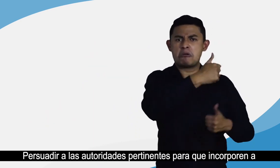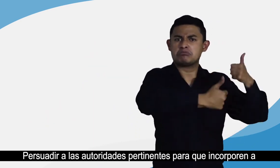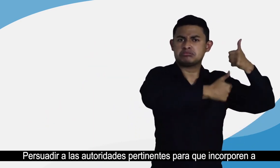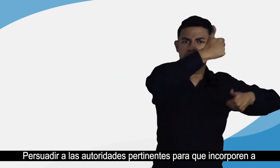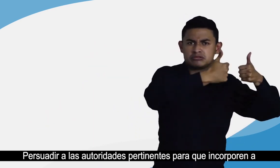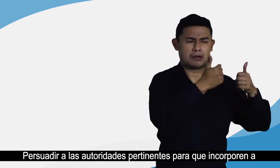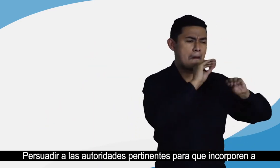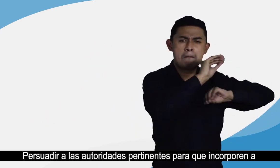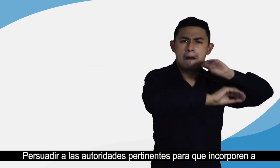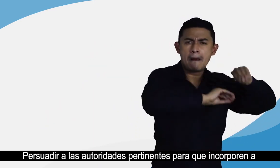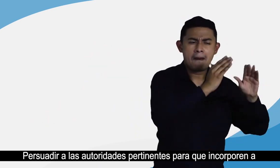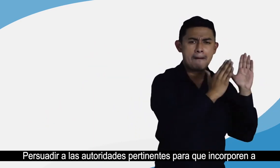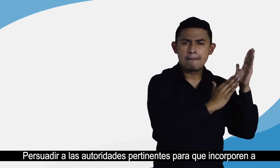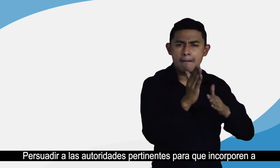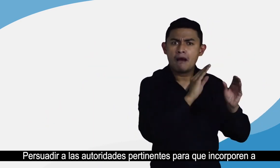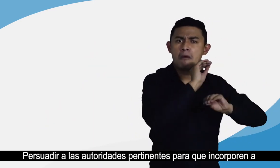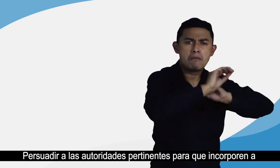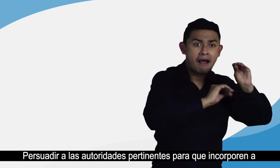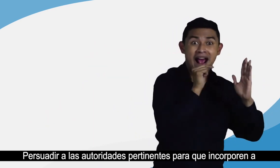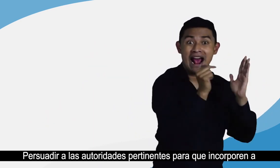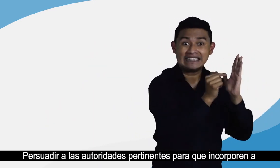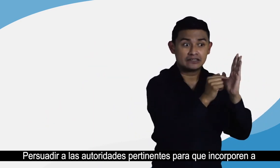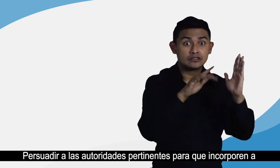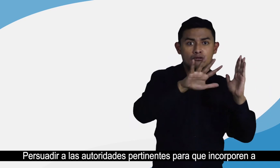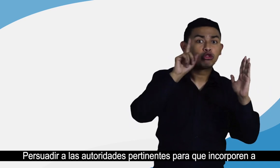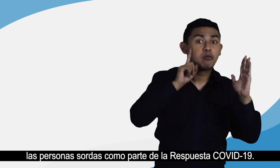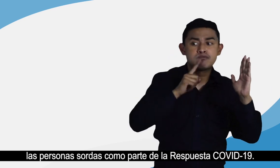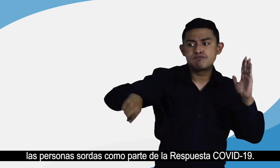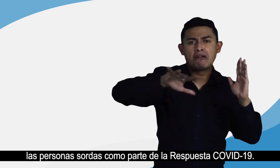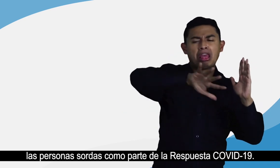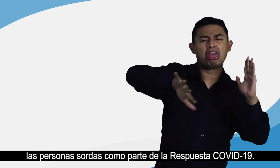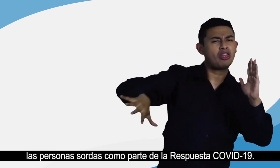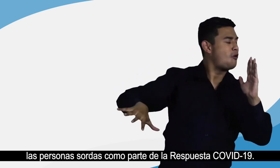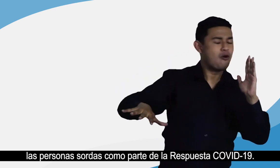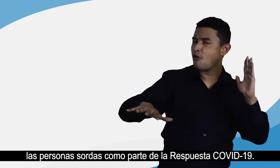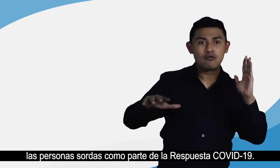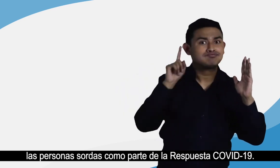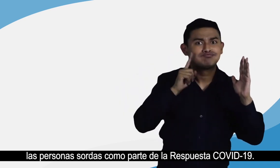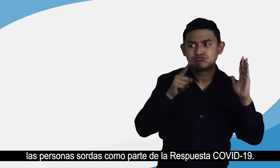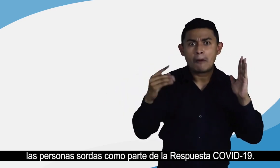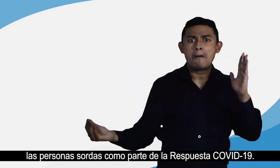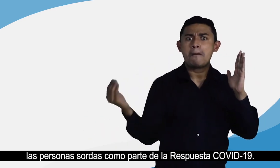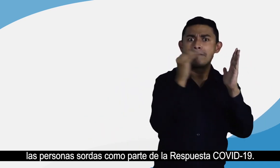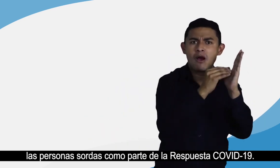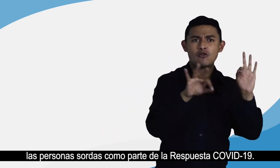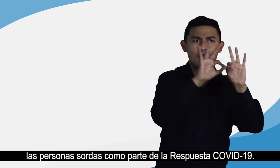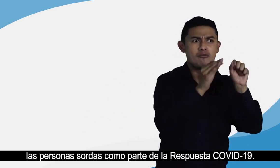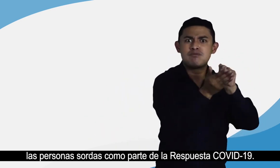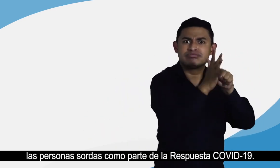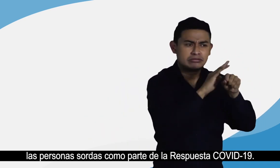autoridades pertinentes para que incorporen a las personas sordas como parte de la respuesta COVID-19.